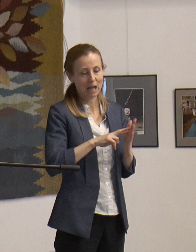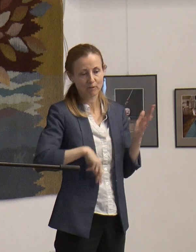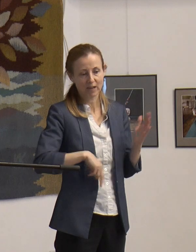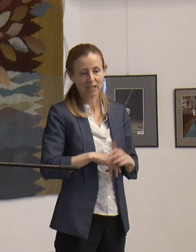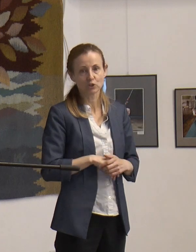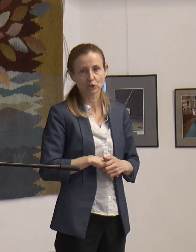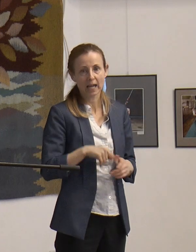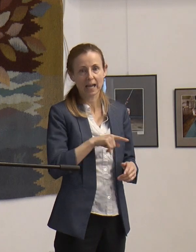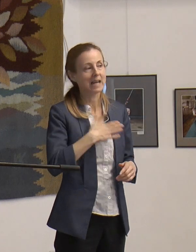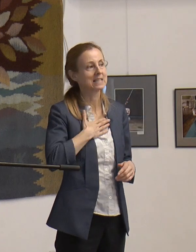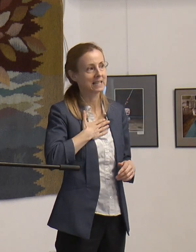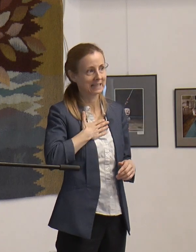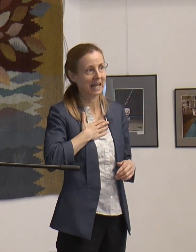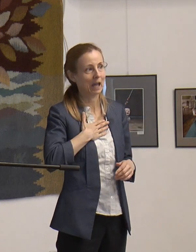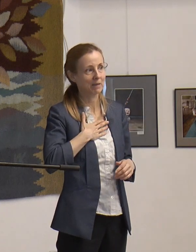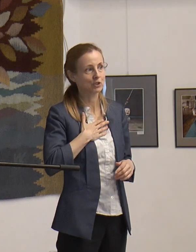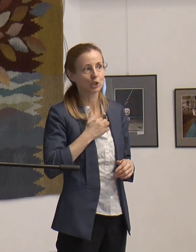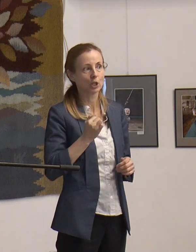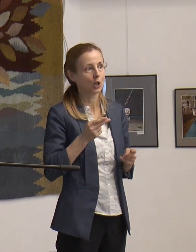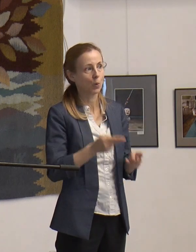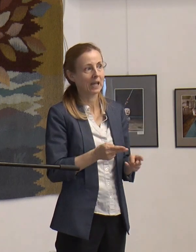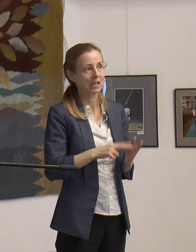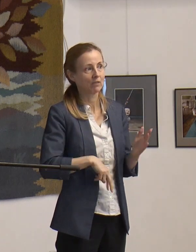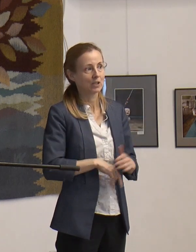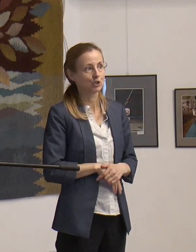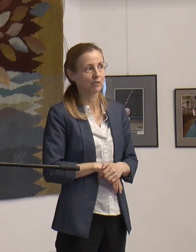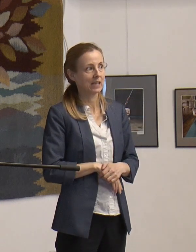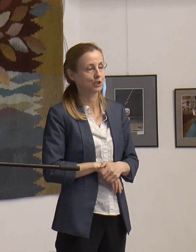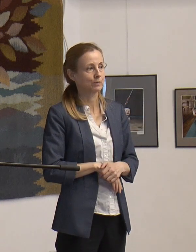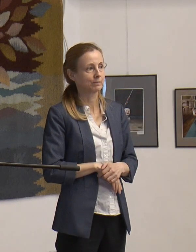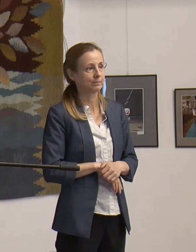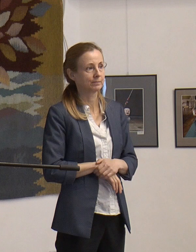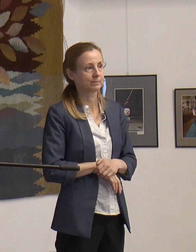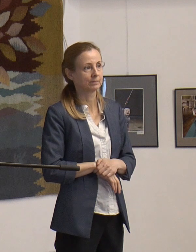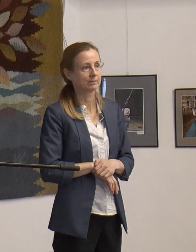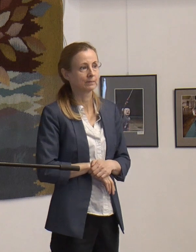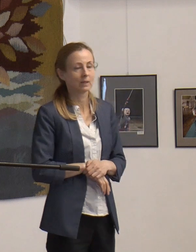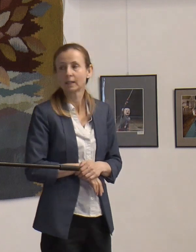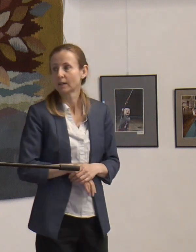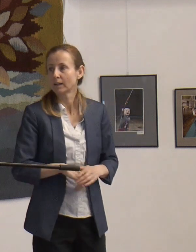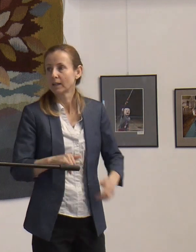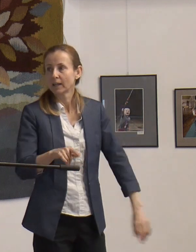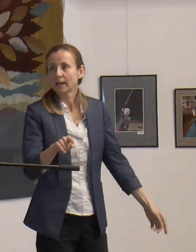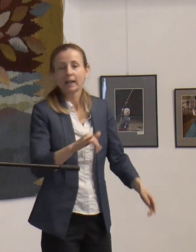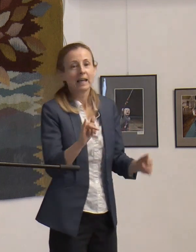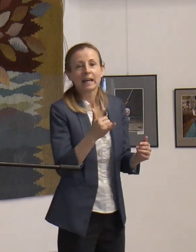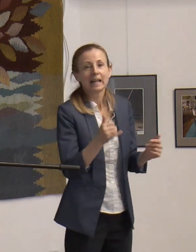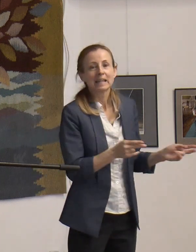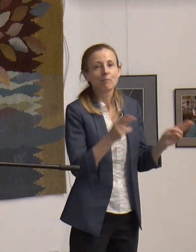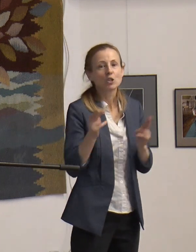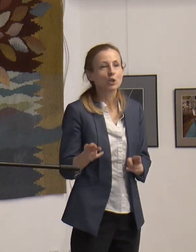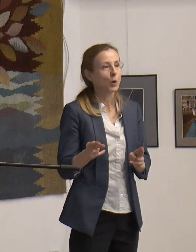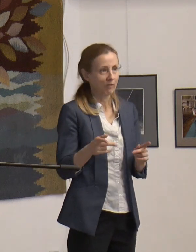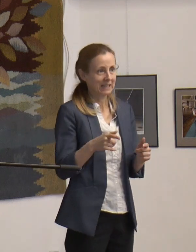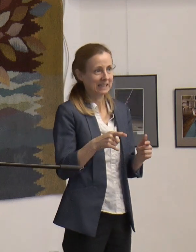mert számomra is nagyon kedves vers. És most nem az következik, akit az imént mondtam, de